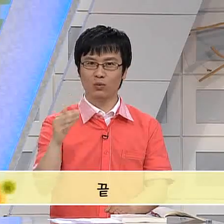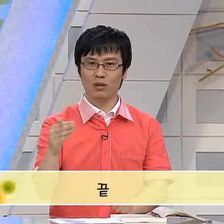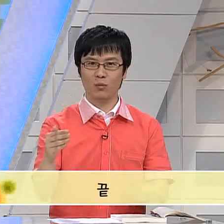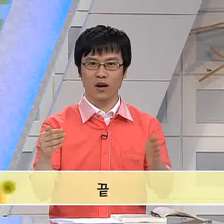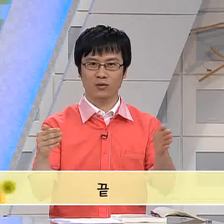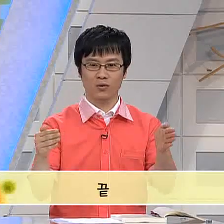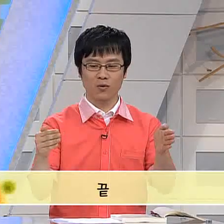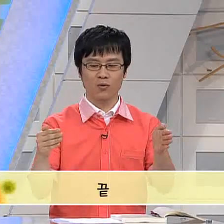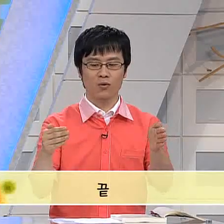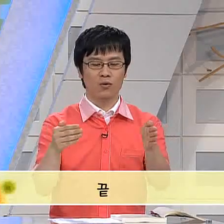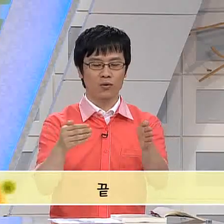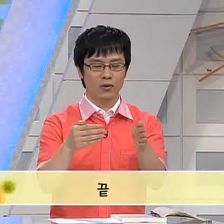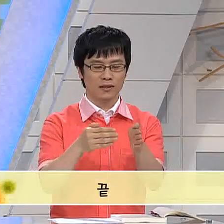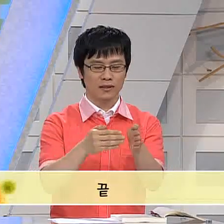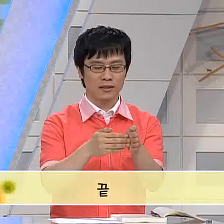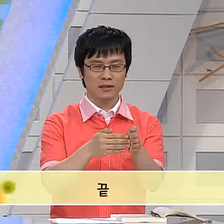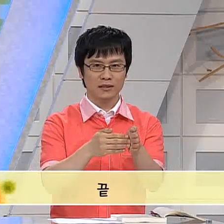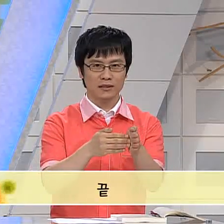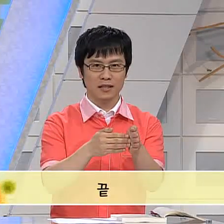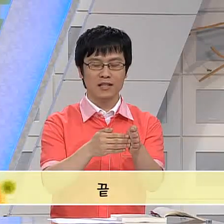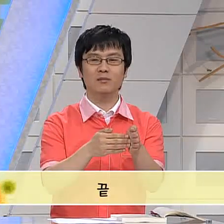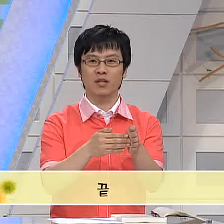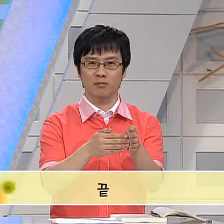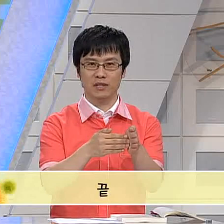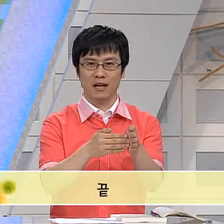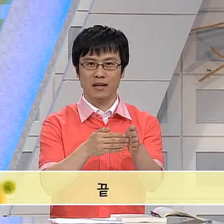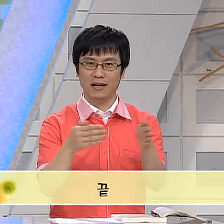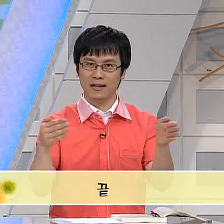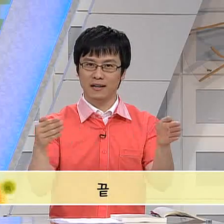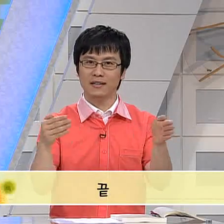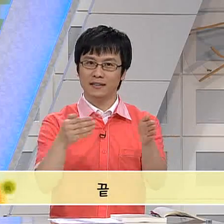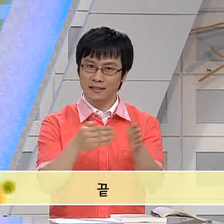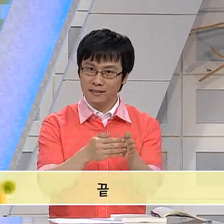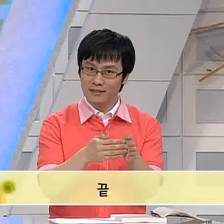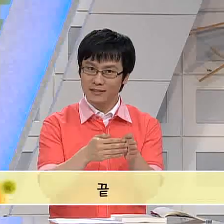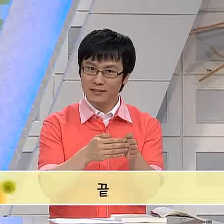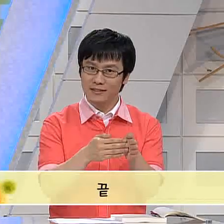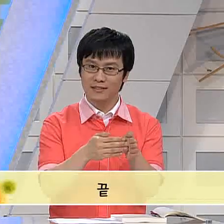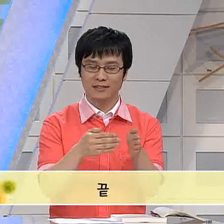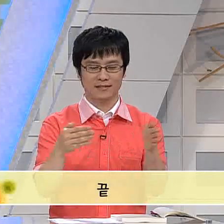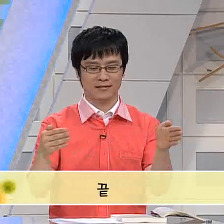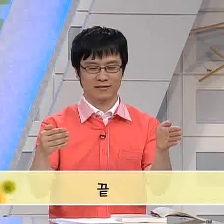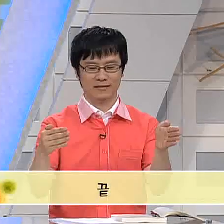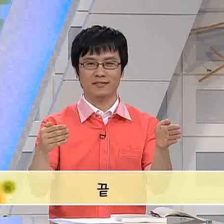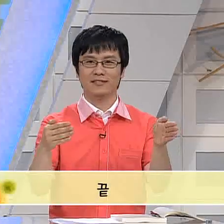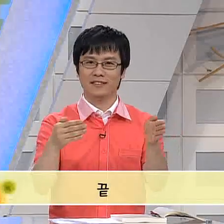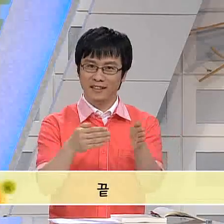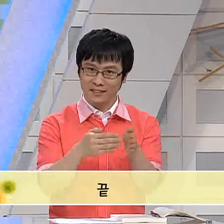구부린 모양으로 끝 하시면 됩니다. 끝. 끝.